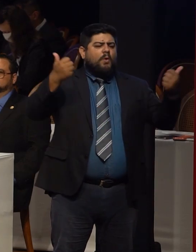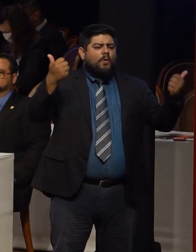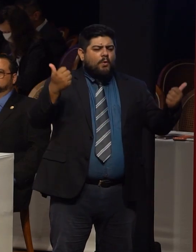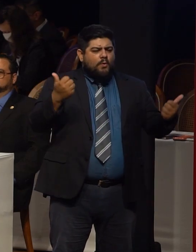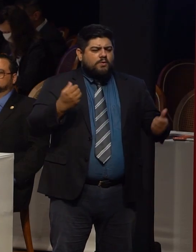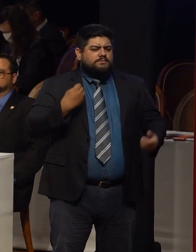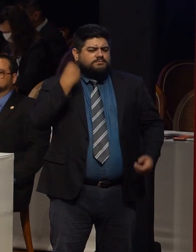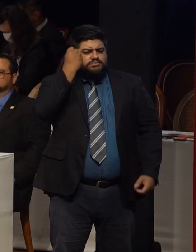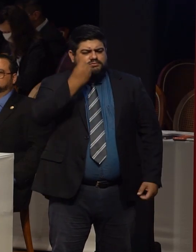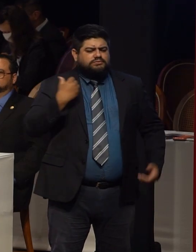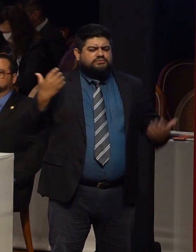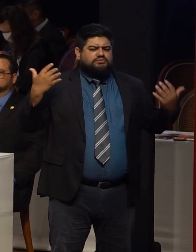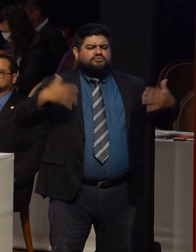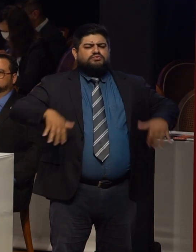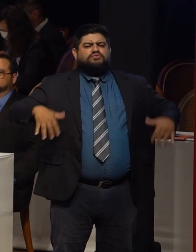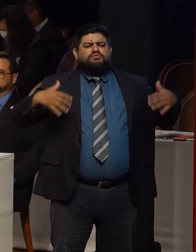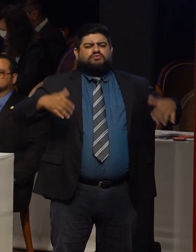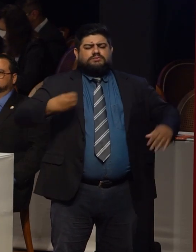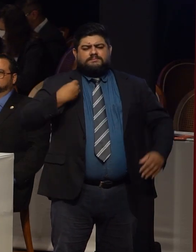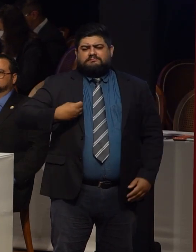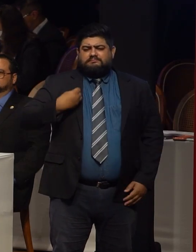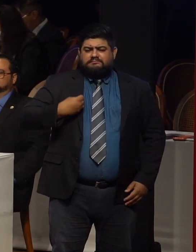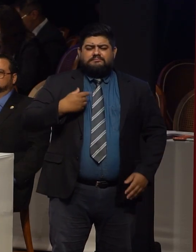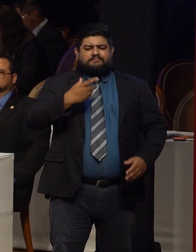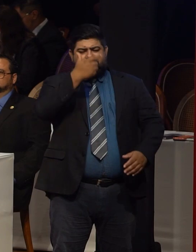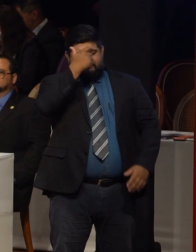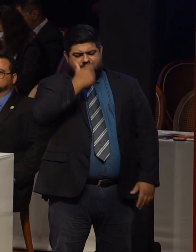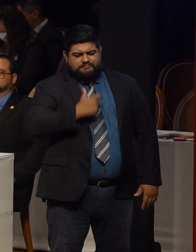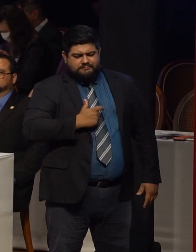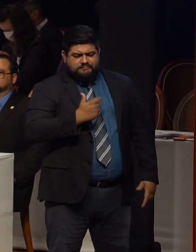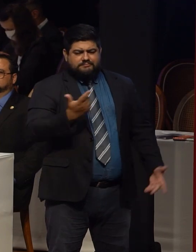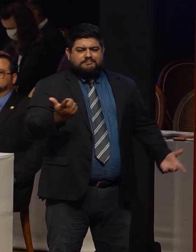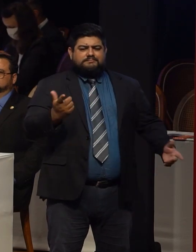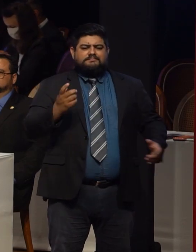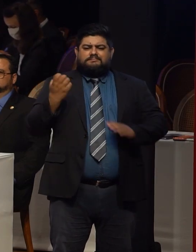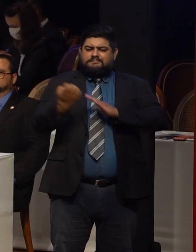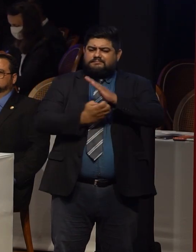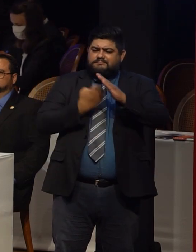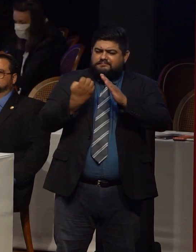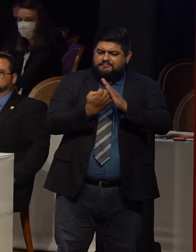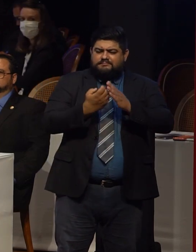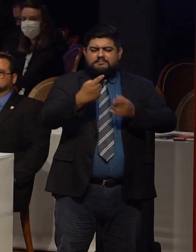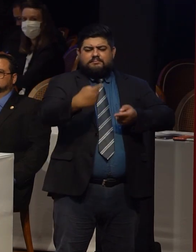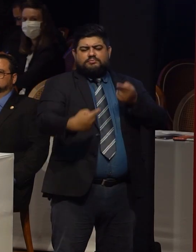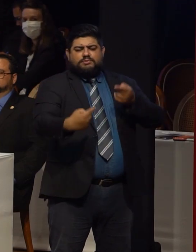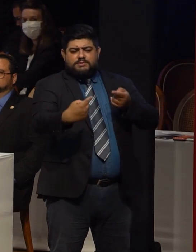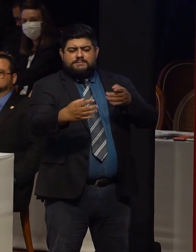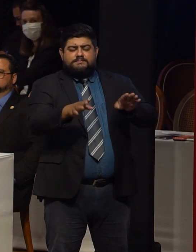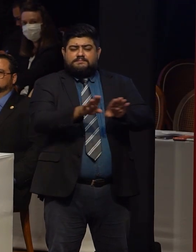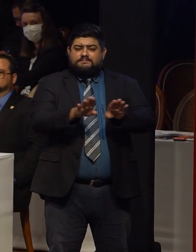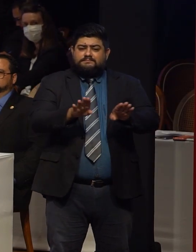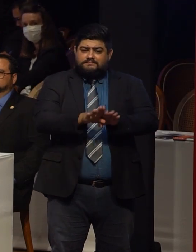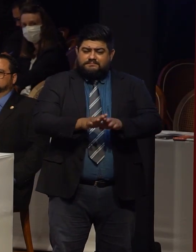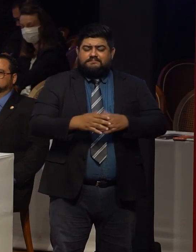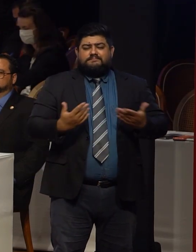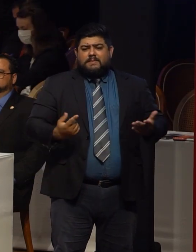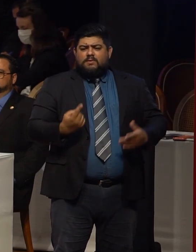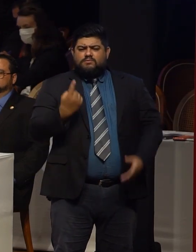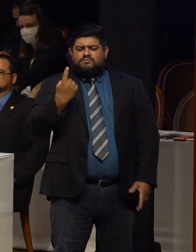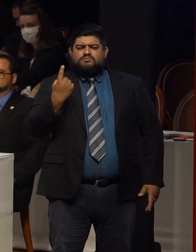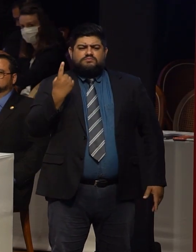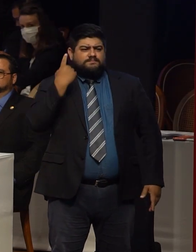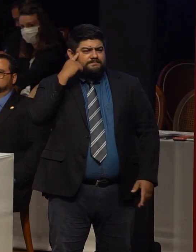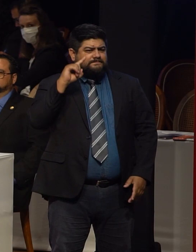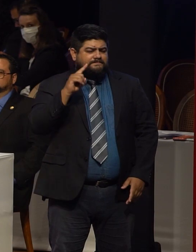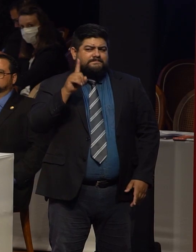minha vida, como pessoa, como empresário, e até como político. Uma vez,